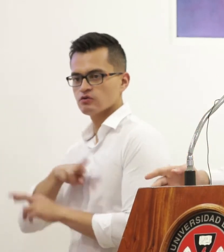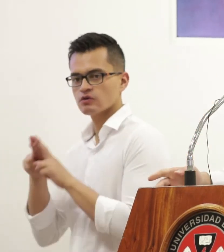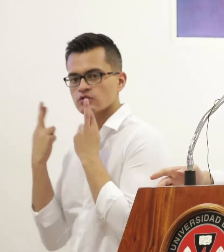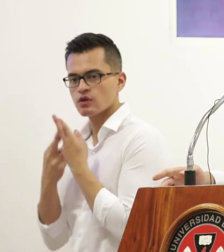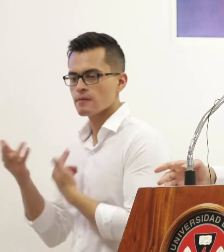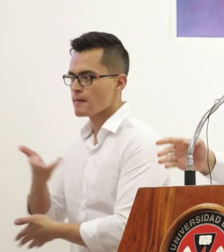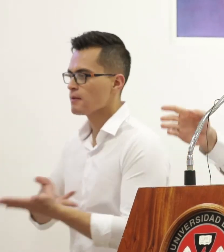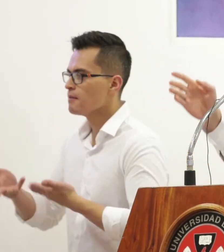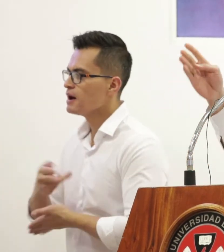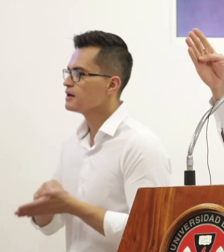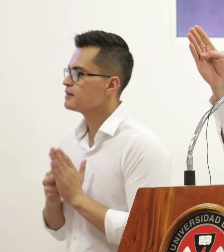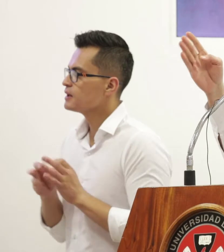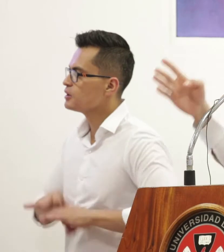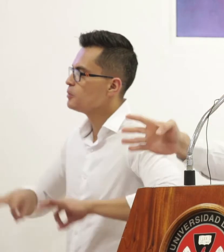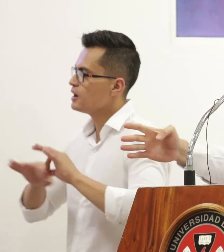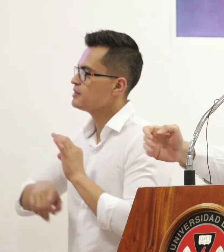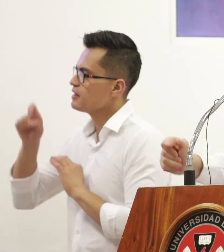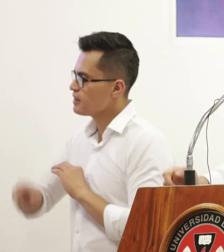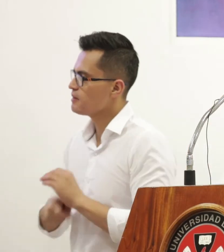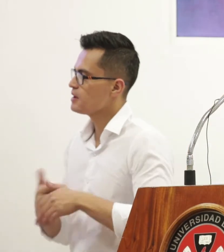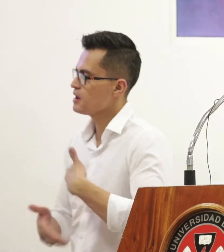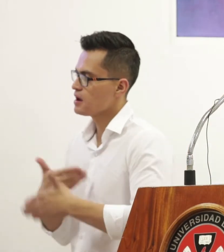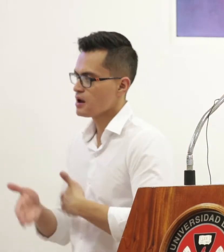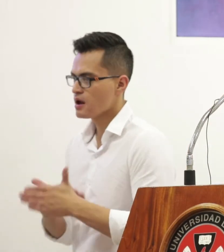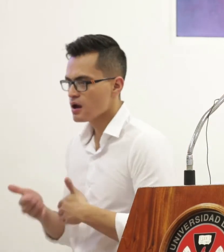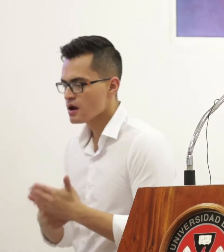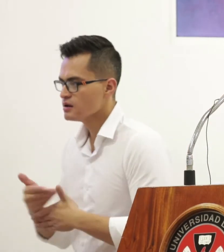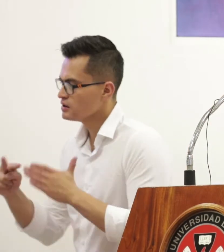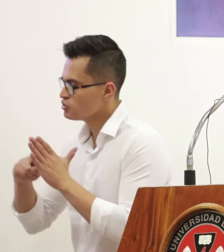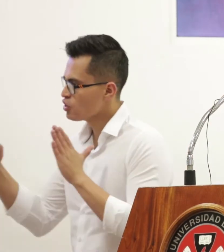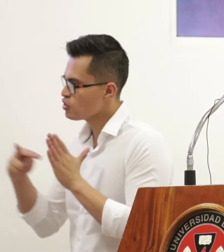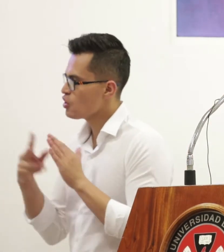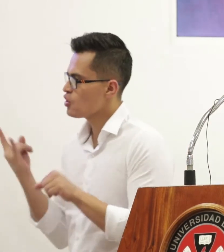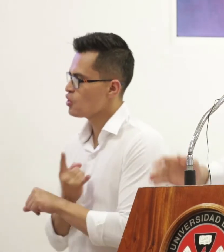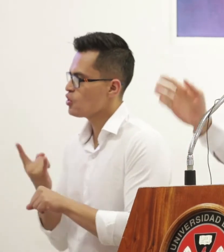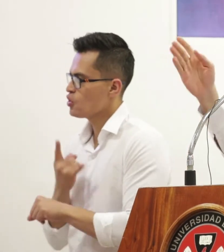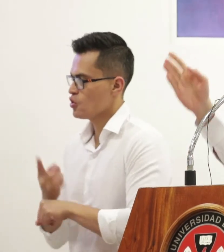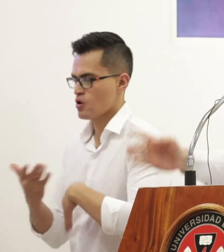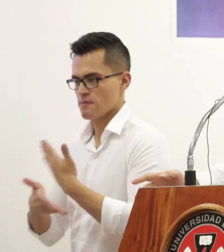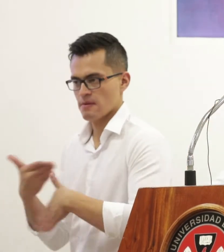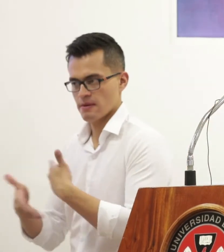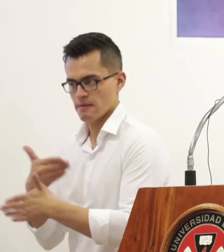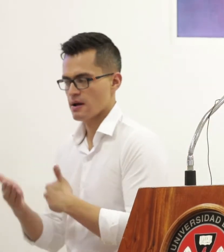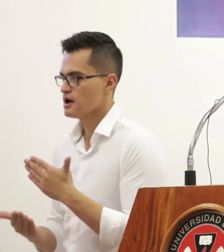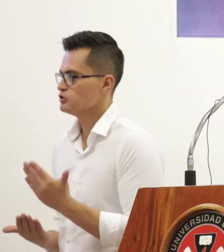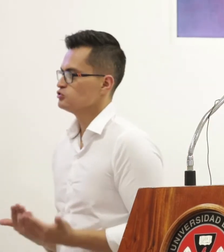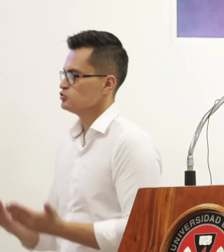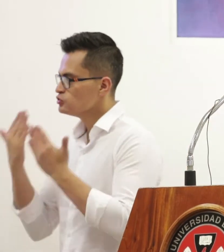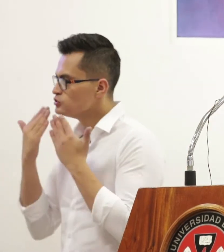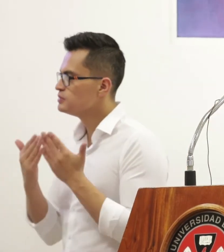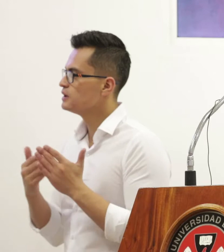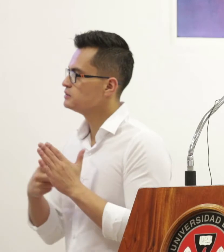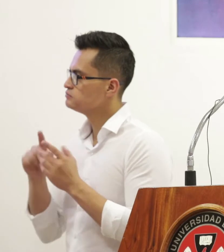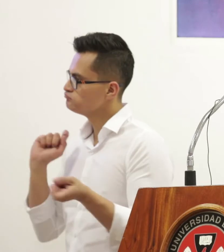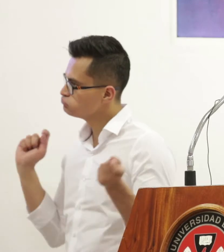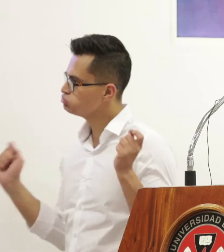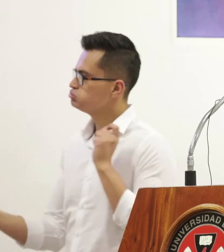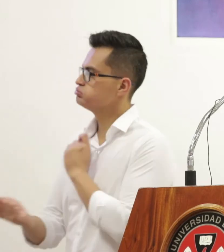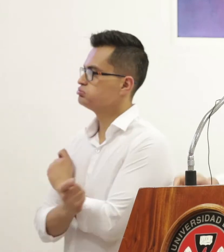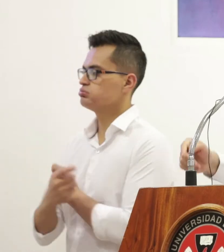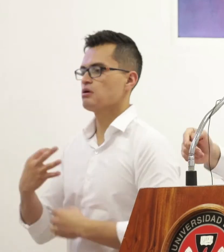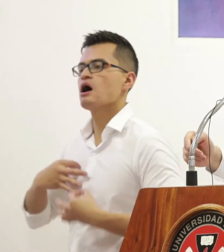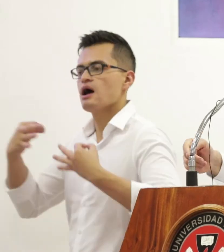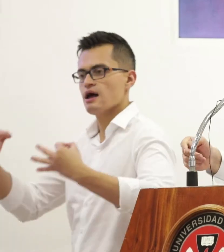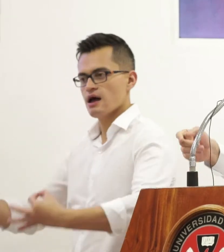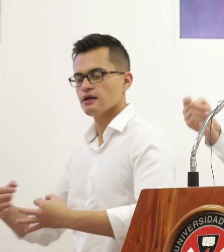expediente digital, utilizar las herramientas de la tecnología de la información, crear unos escenarios nuevos de transparencia.